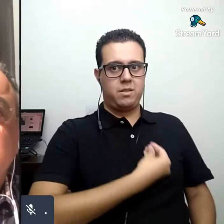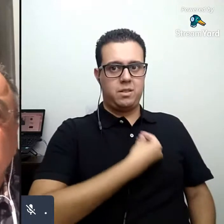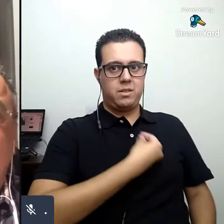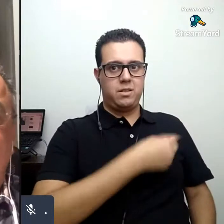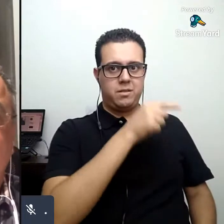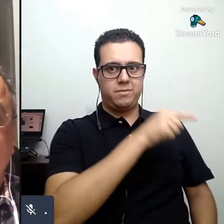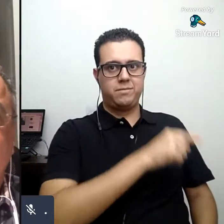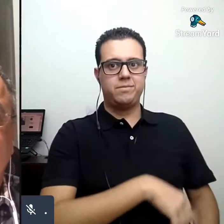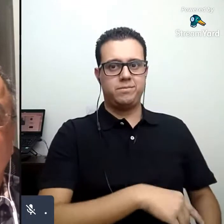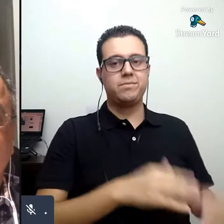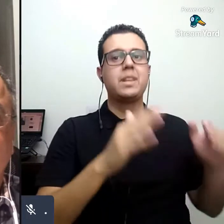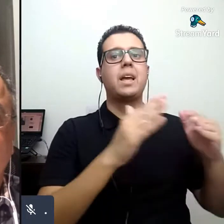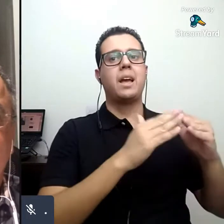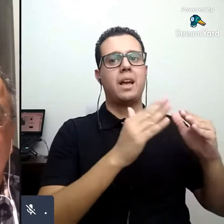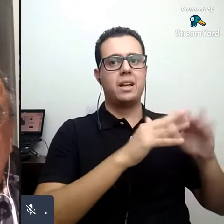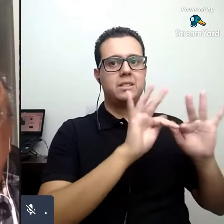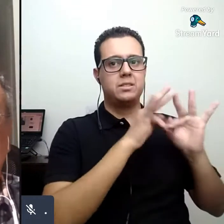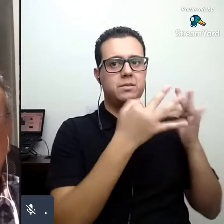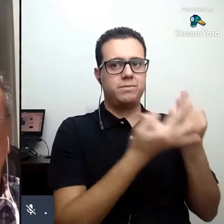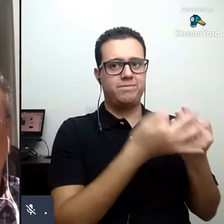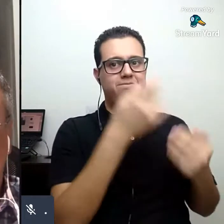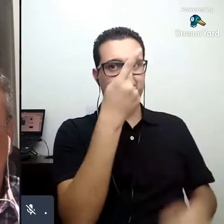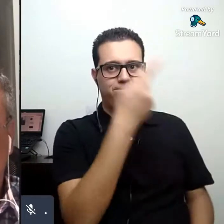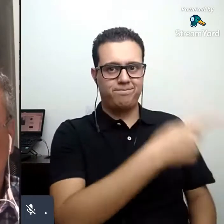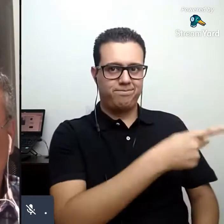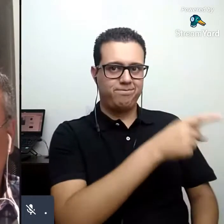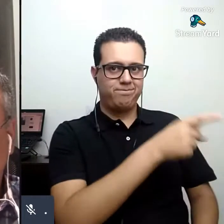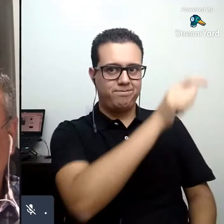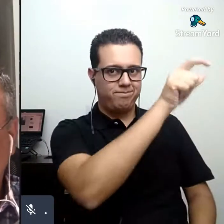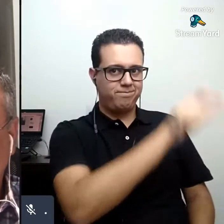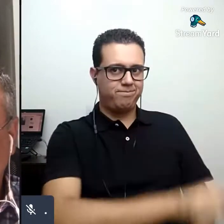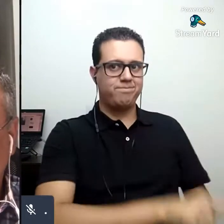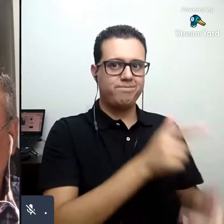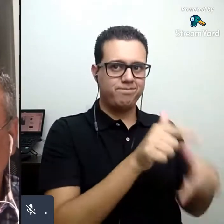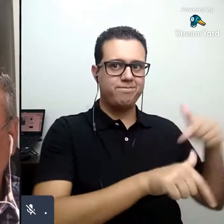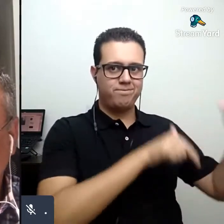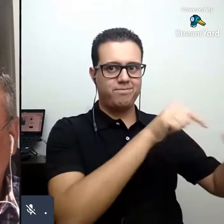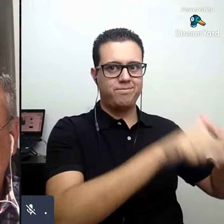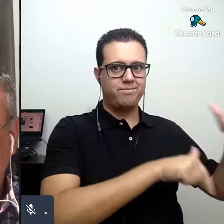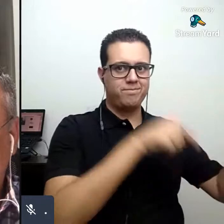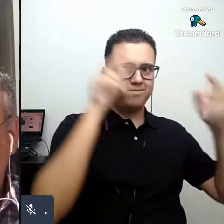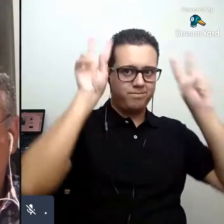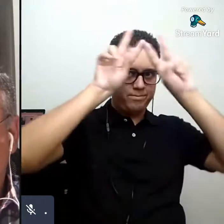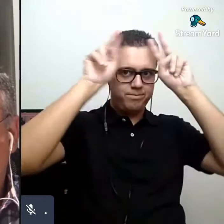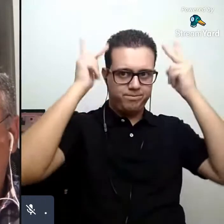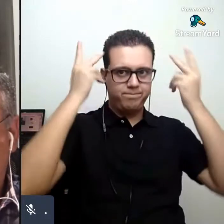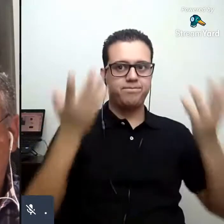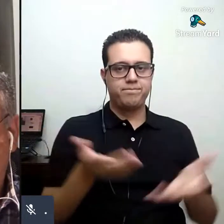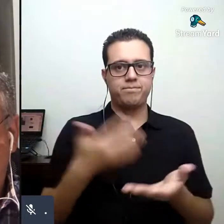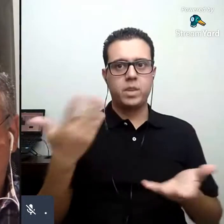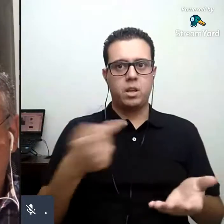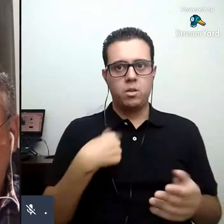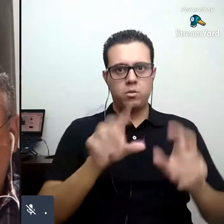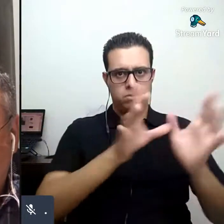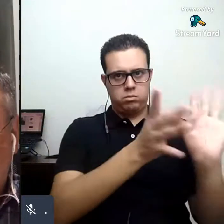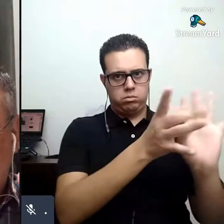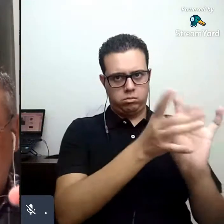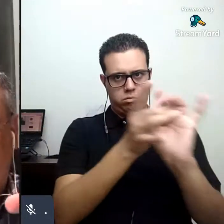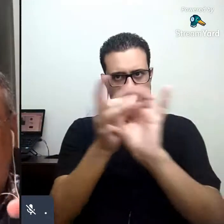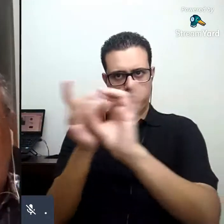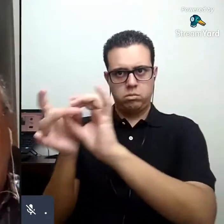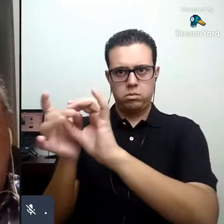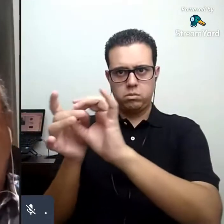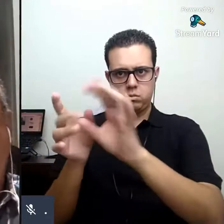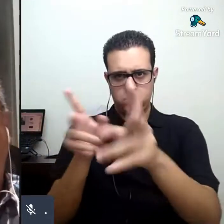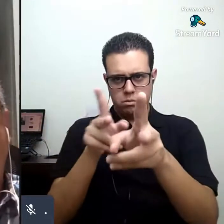do oficial. Então, eu olho o contexto todo e percebo